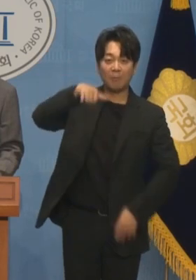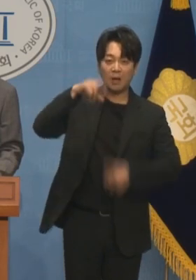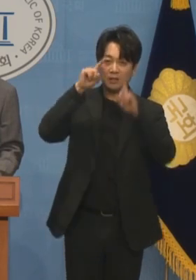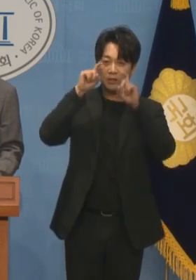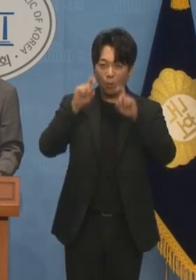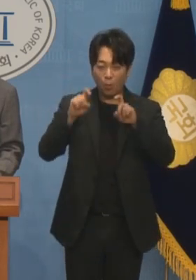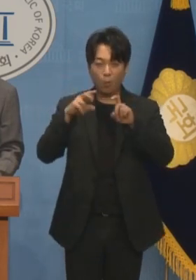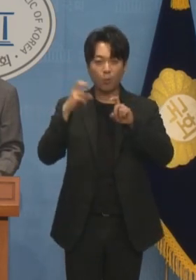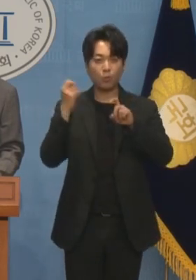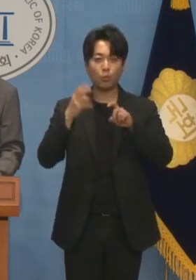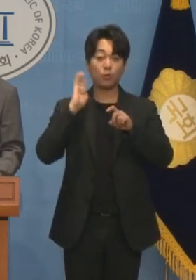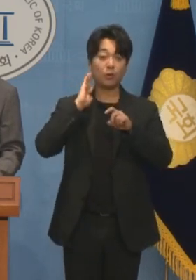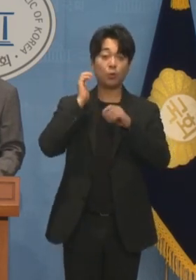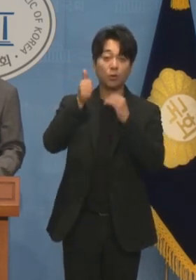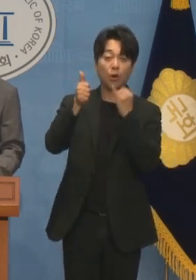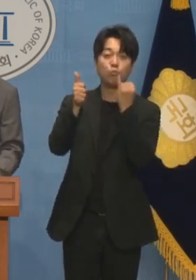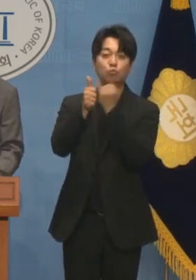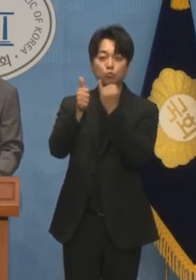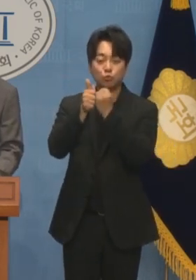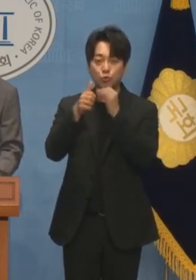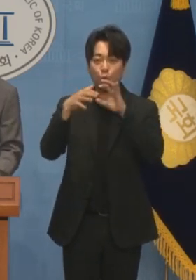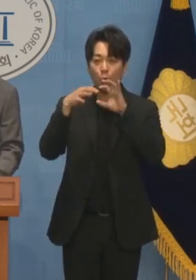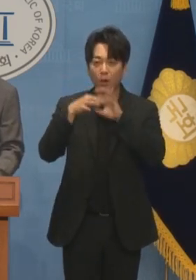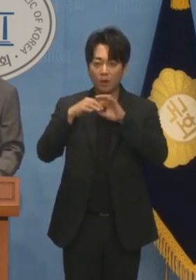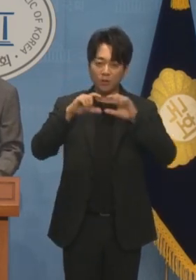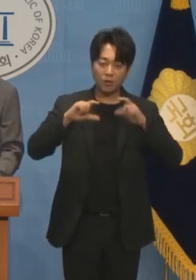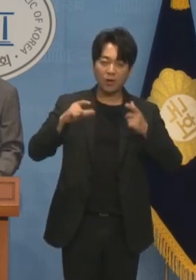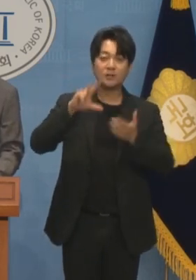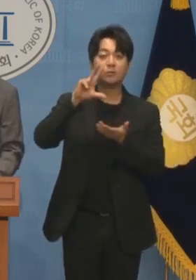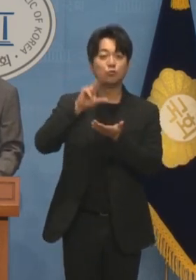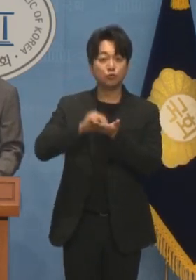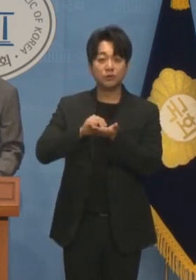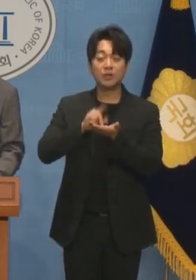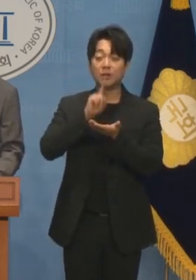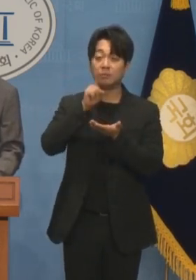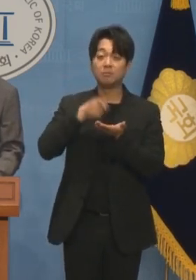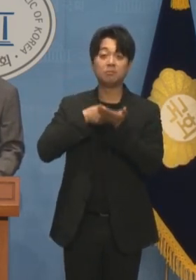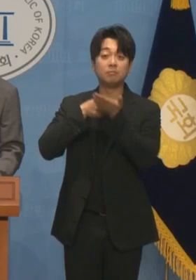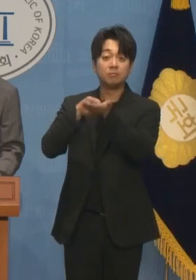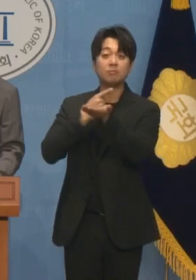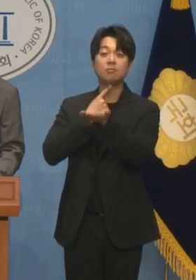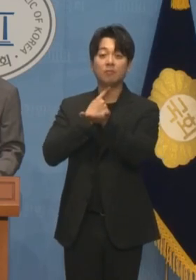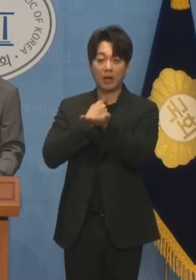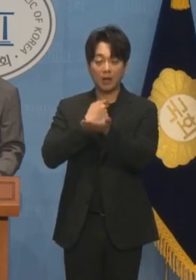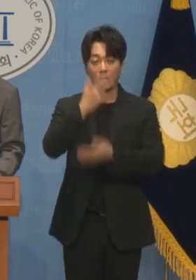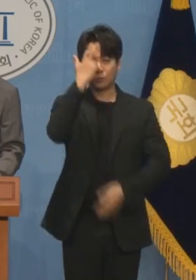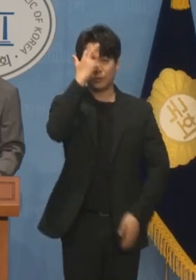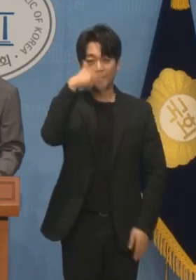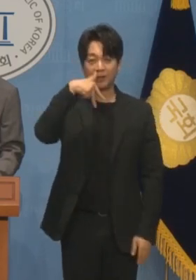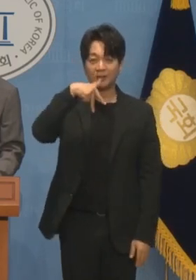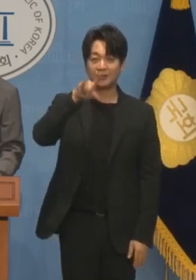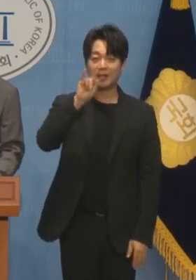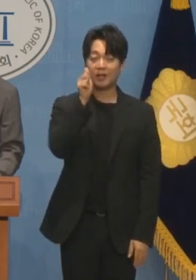부부와 관련된 여러 문제점을 제기한 우리 최재형 목사님